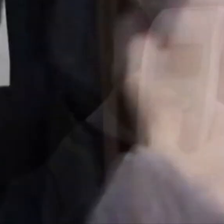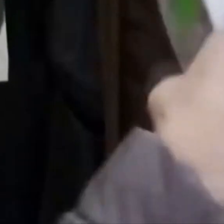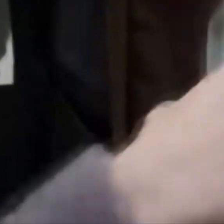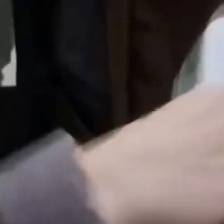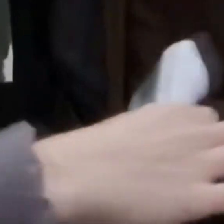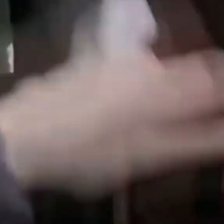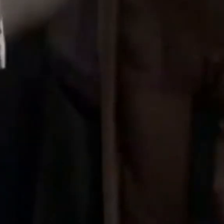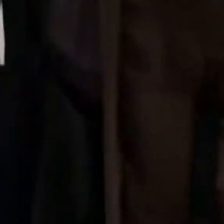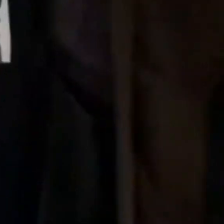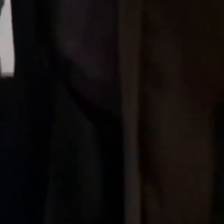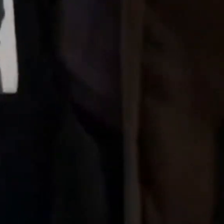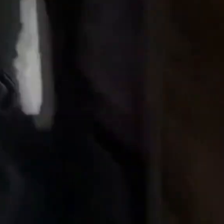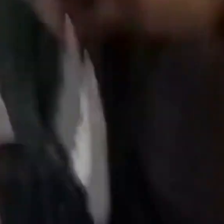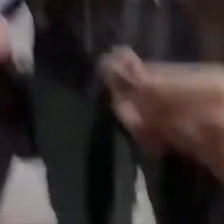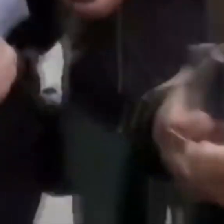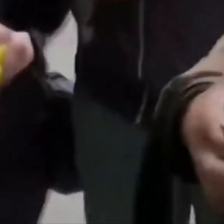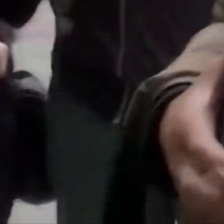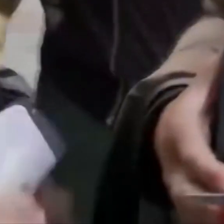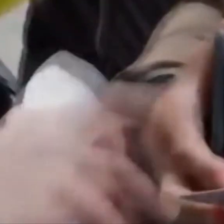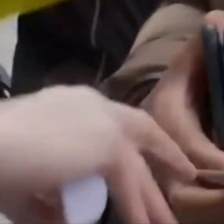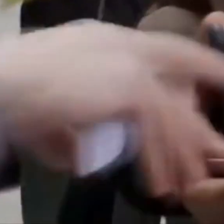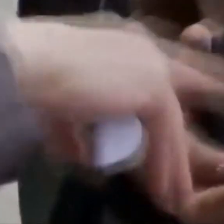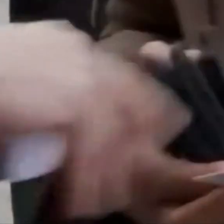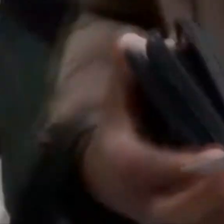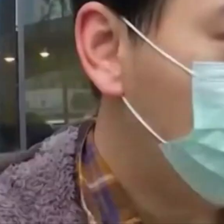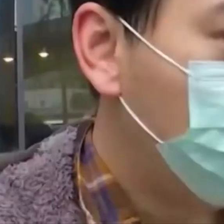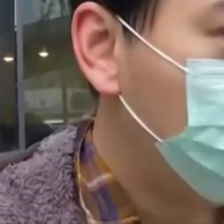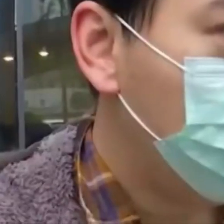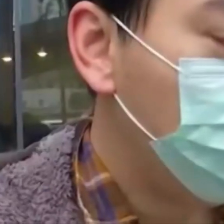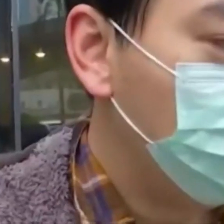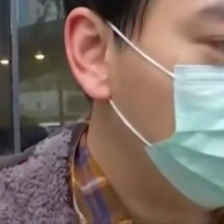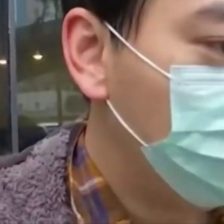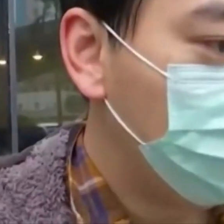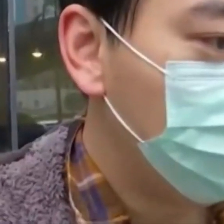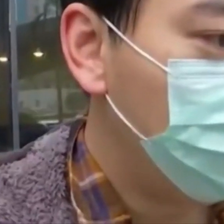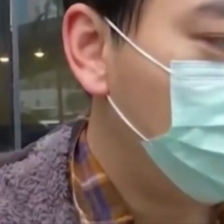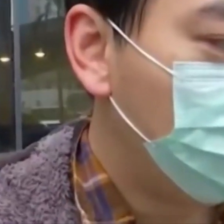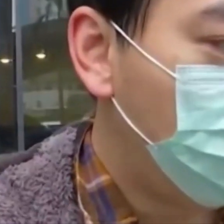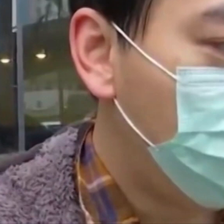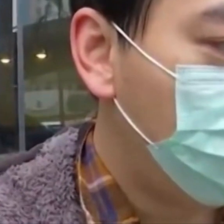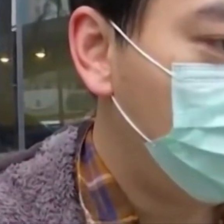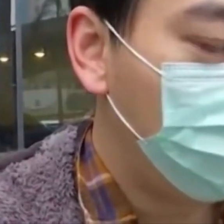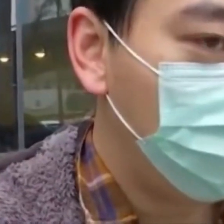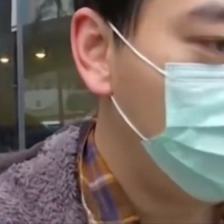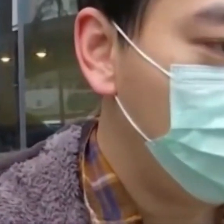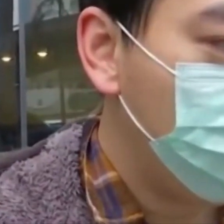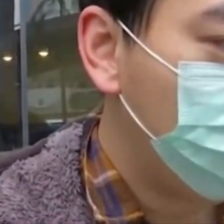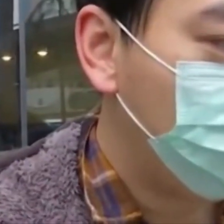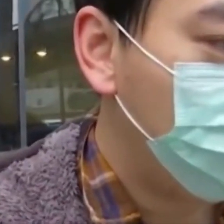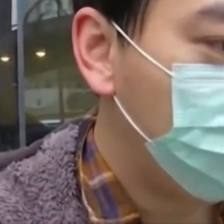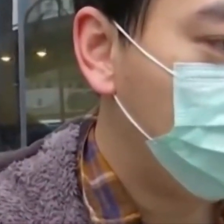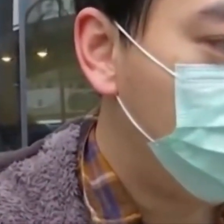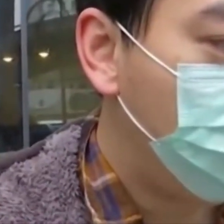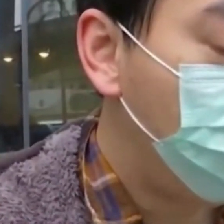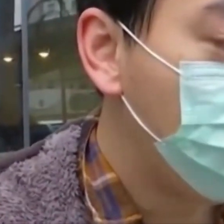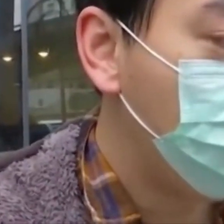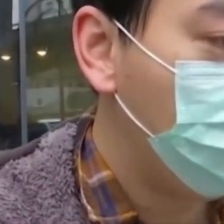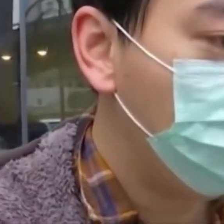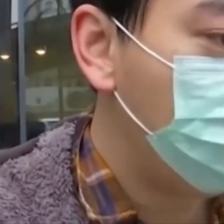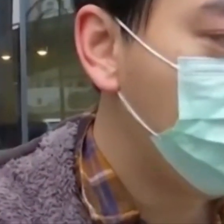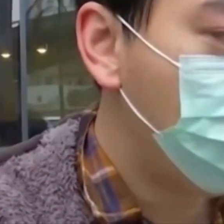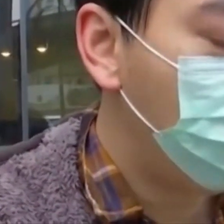Escalante Pradilla tiene activado el protocolo desde que se conoció el primer caso. Por edad, tenemos 40